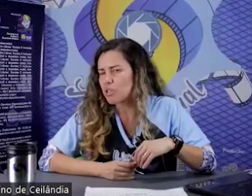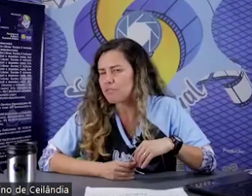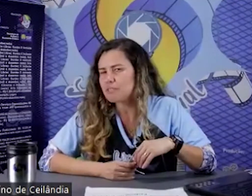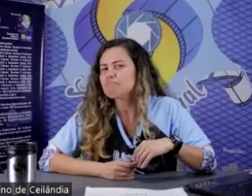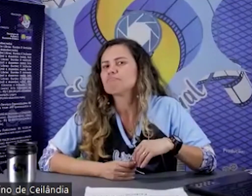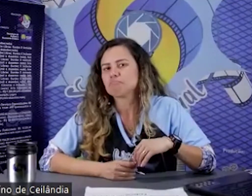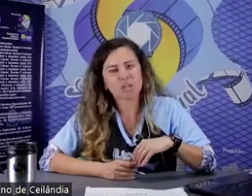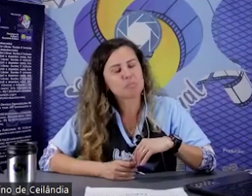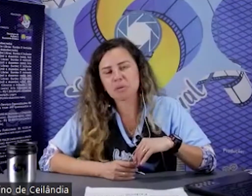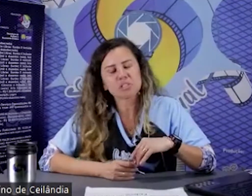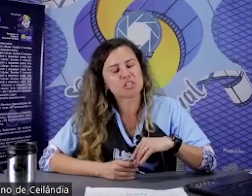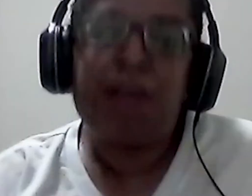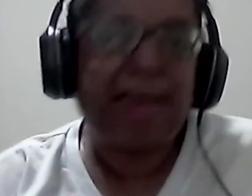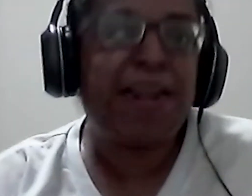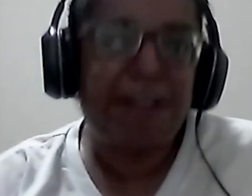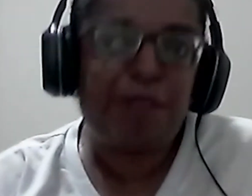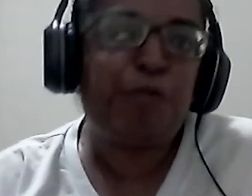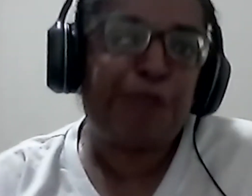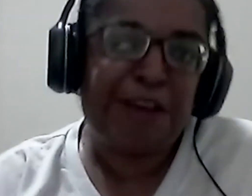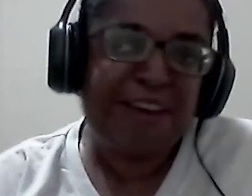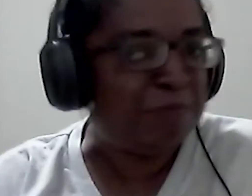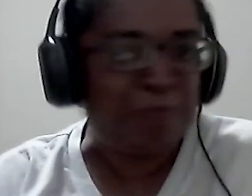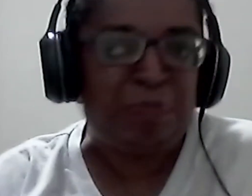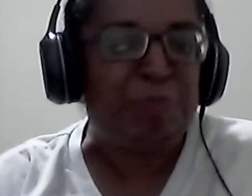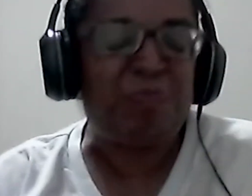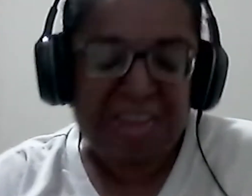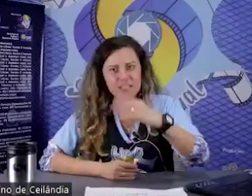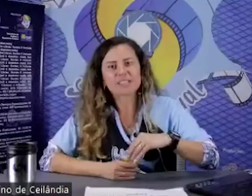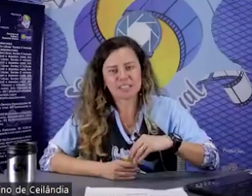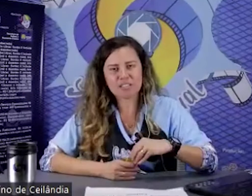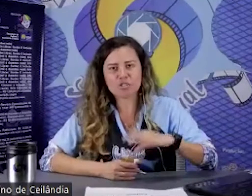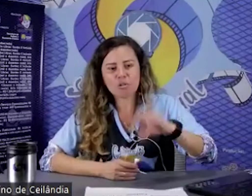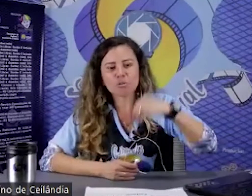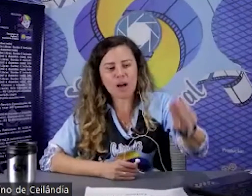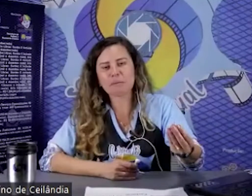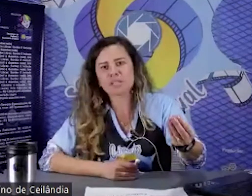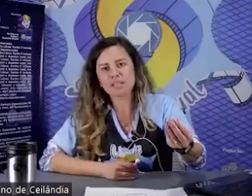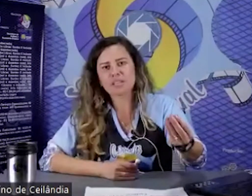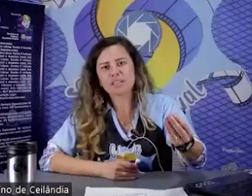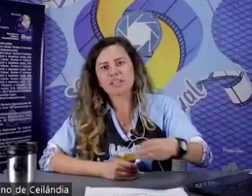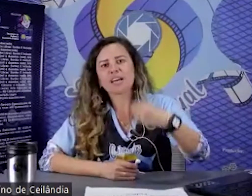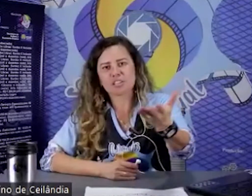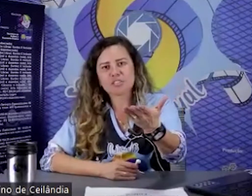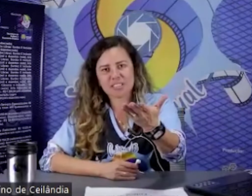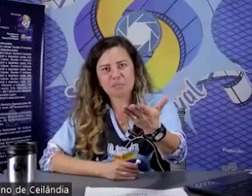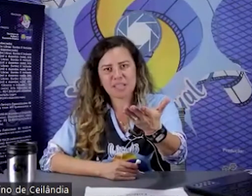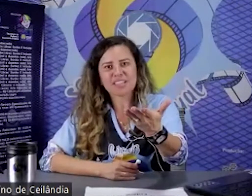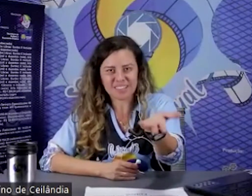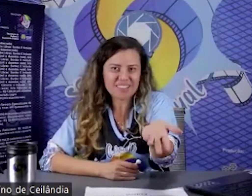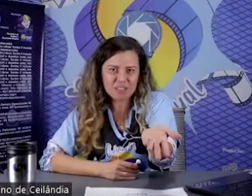vi. Porque o implante realmente é raríssimo. Porque... Raríssimo, você sabe. Raríssimo. Né? Só quando disso. abre é que a gente vai saber que o